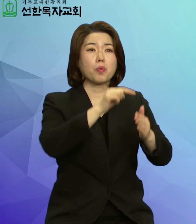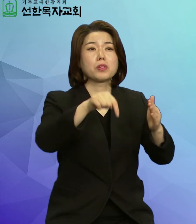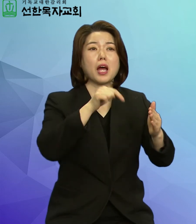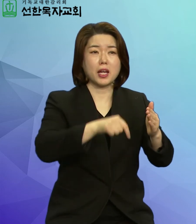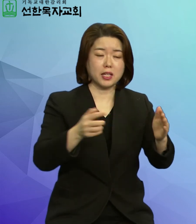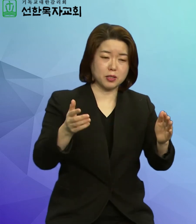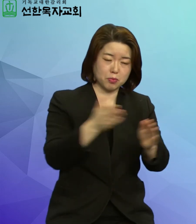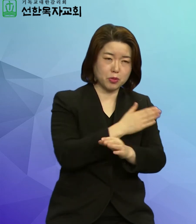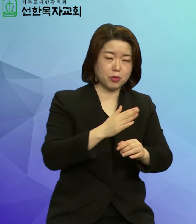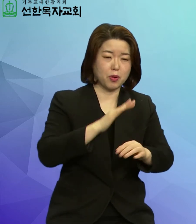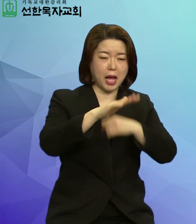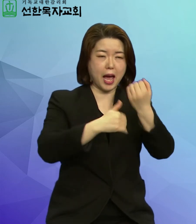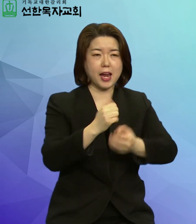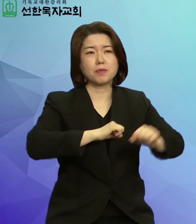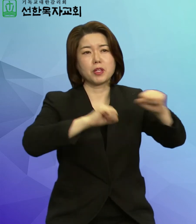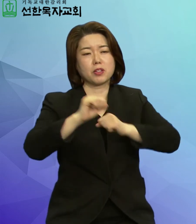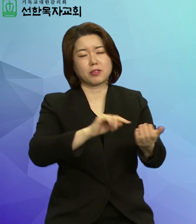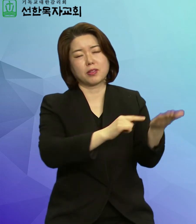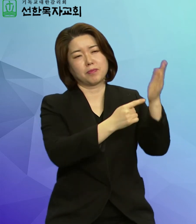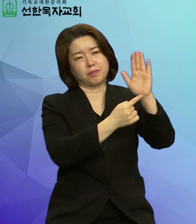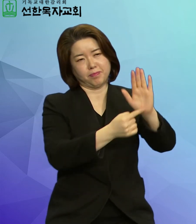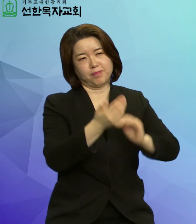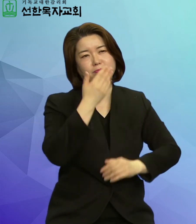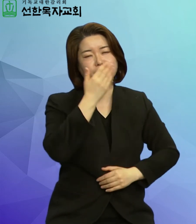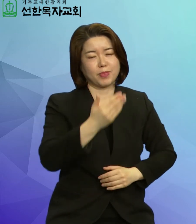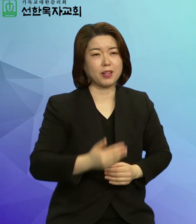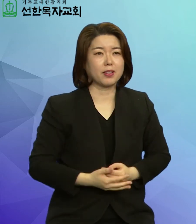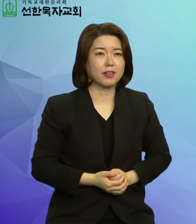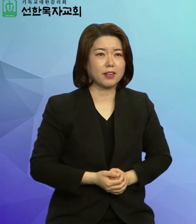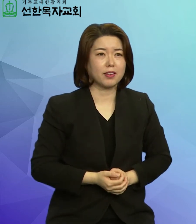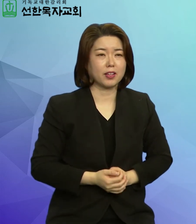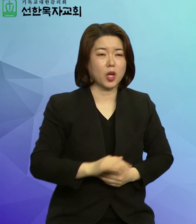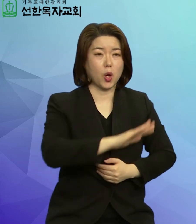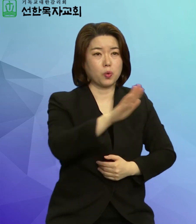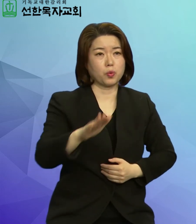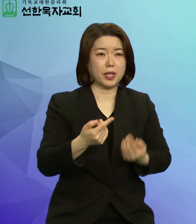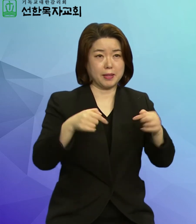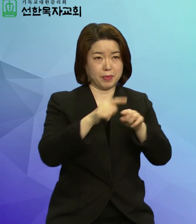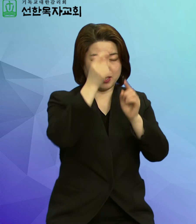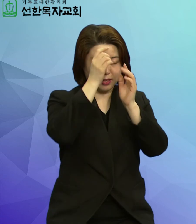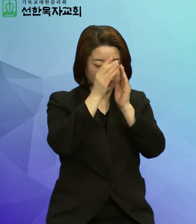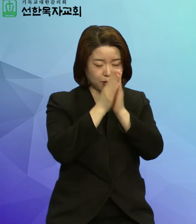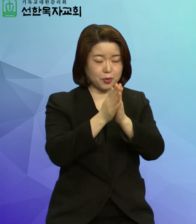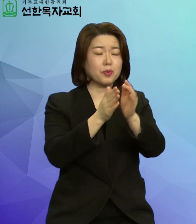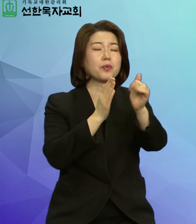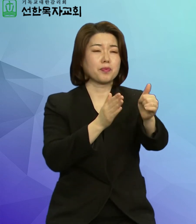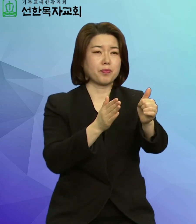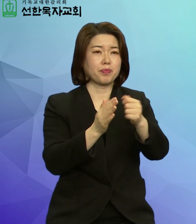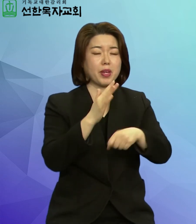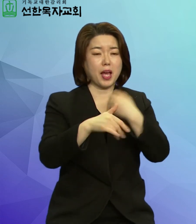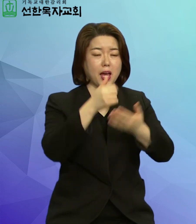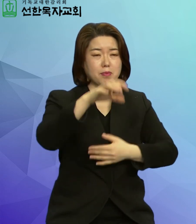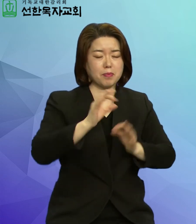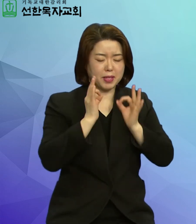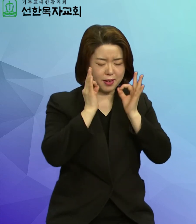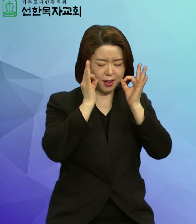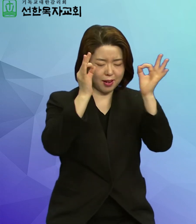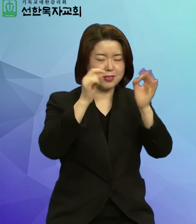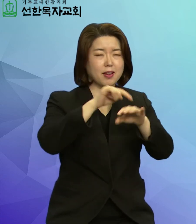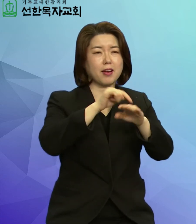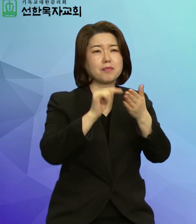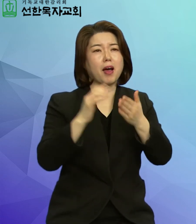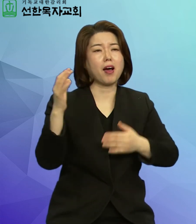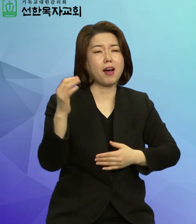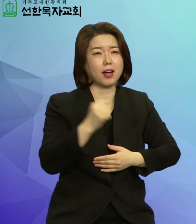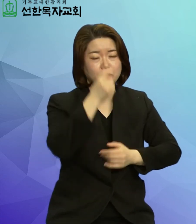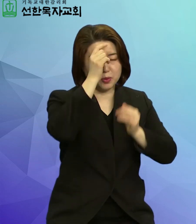정말 여러분 안에서 하나님의 역사가 드러나게 됩니다. 우리 기도합시다. 하나님 앞에 간절한